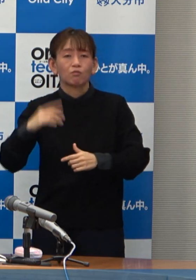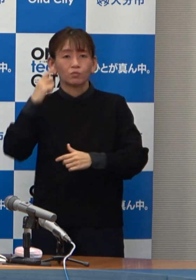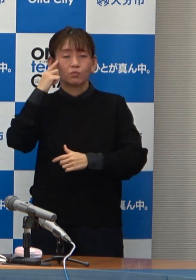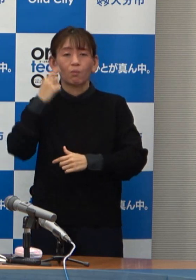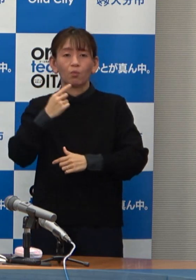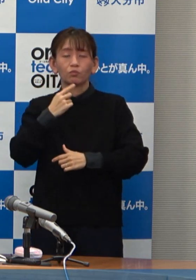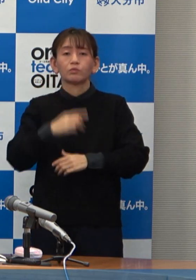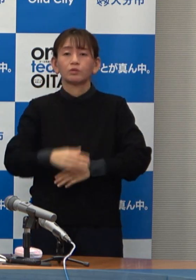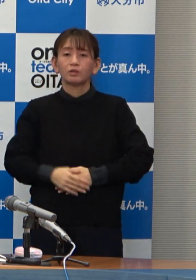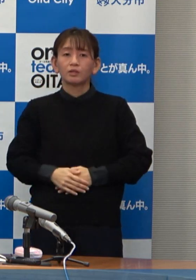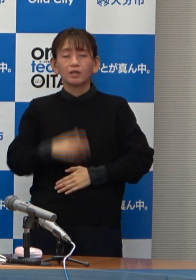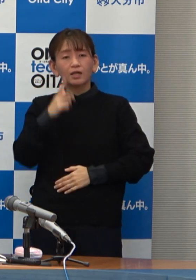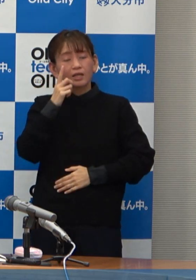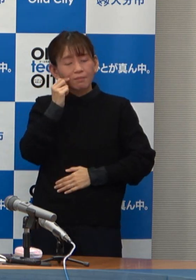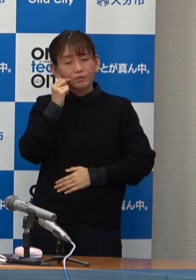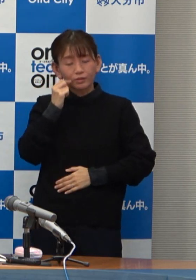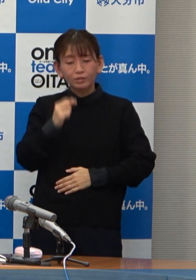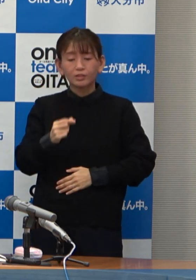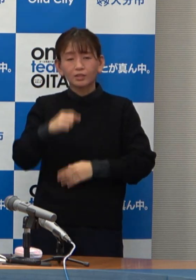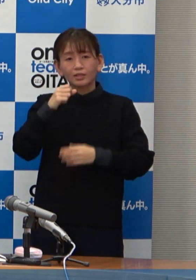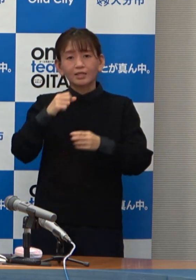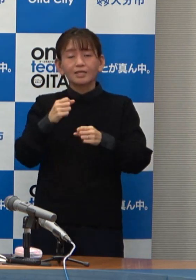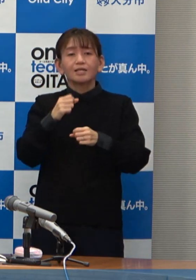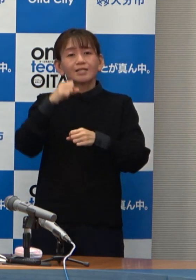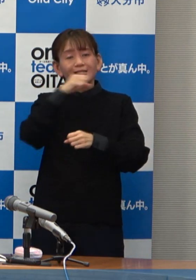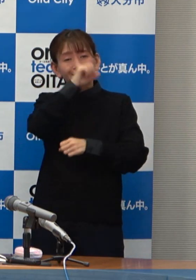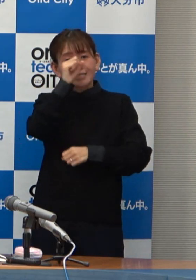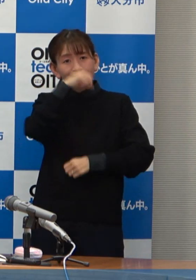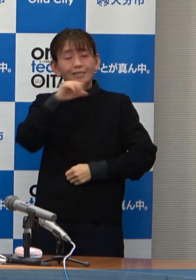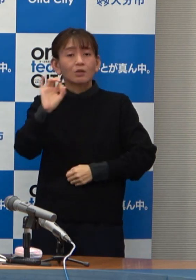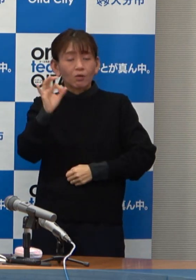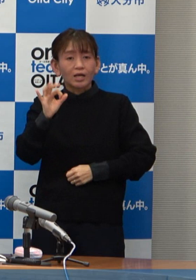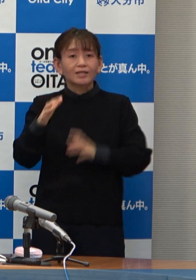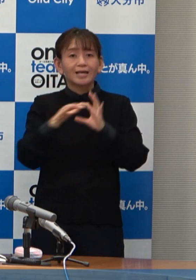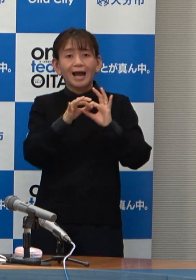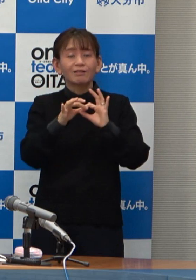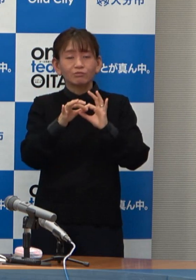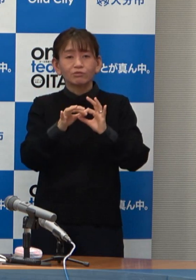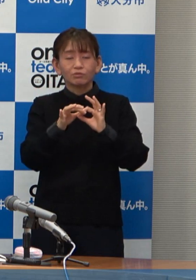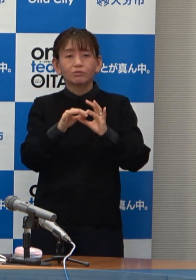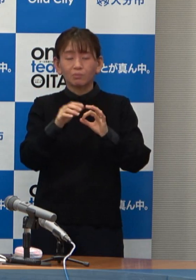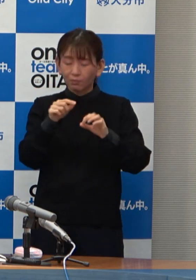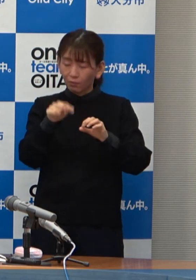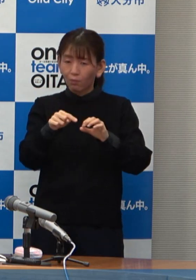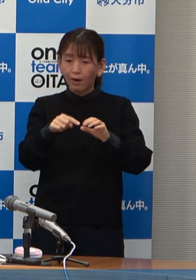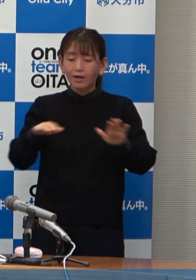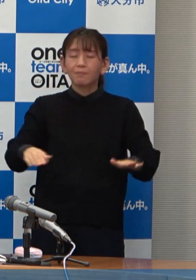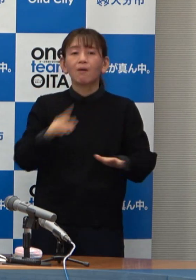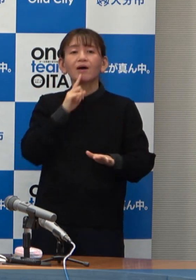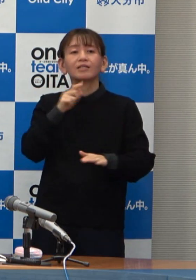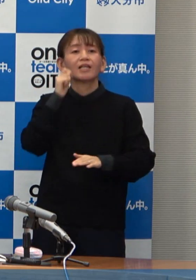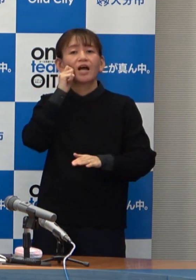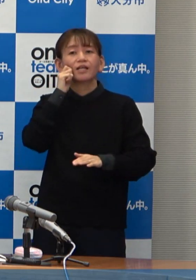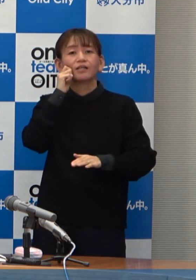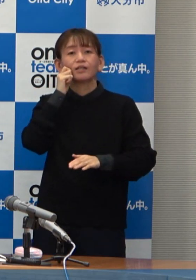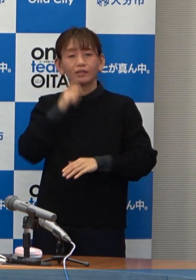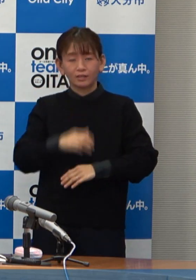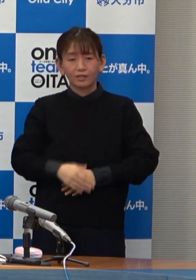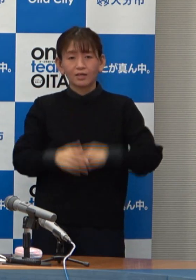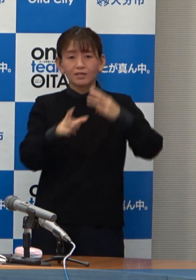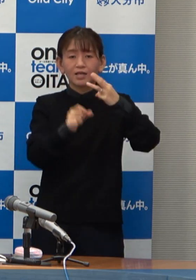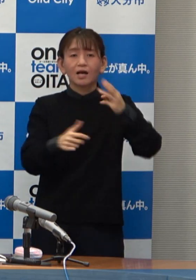としては予算で変化するものはやっぱ3月までは言えない議会でめられない限りは